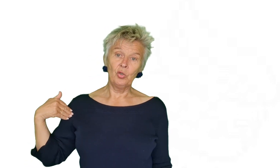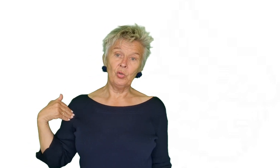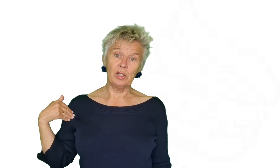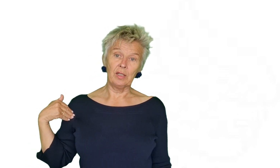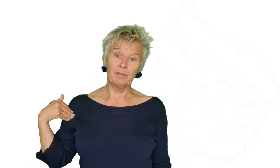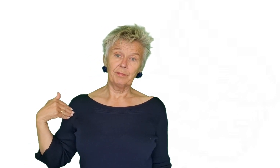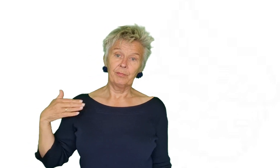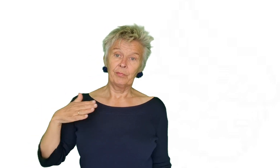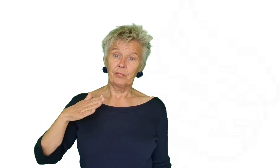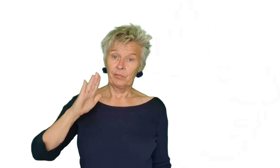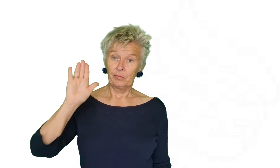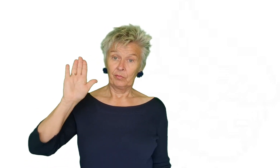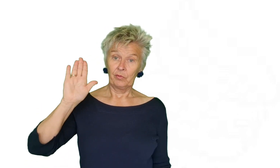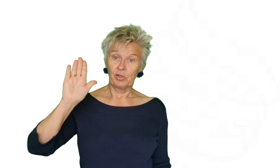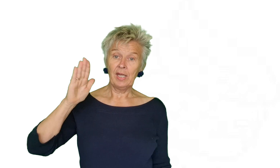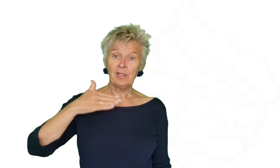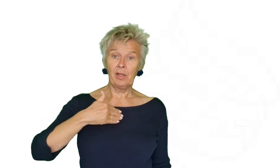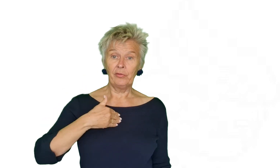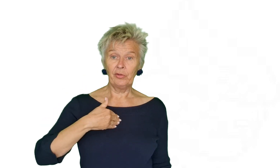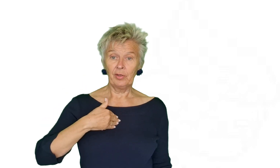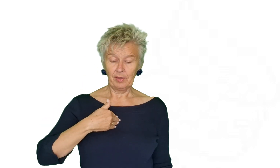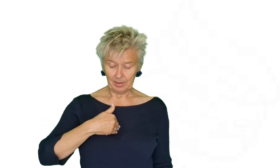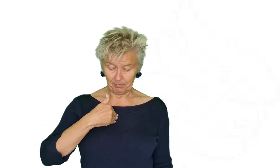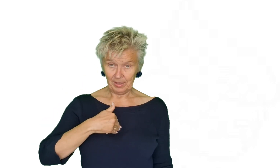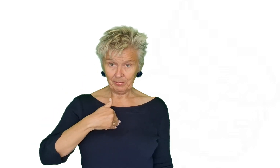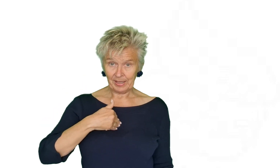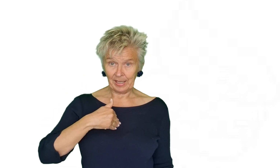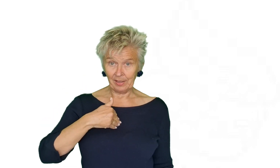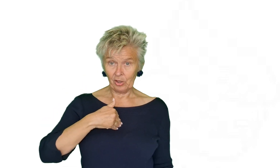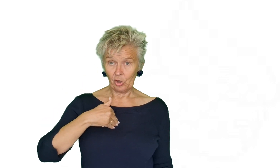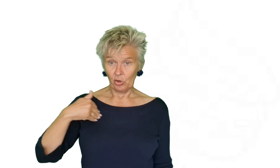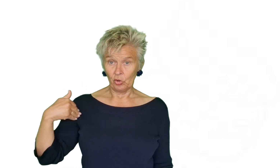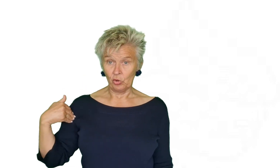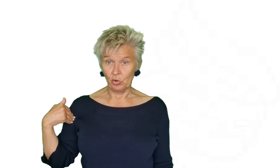Juni. Dus deze hand, midden beginnen, juni.